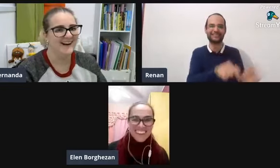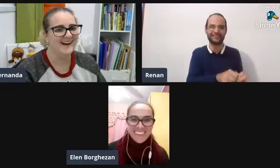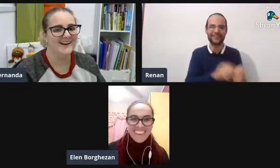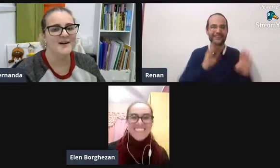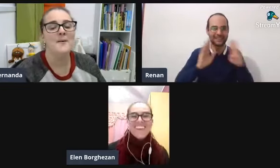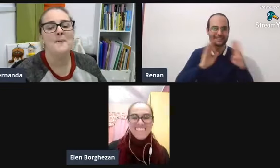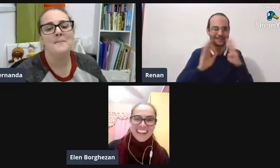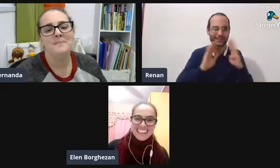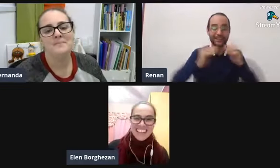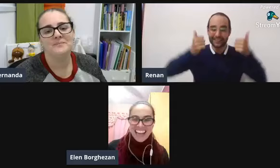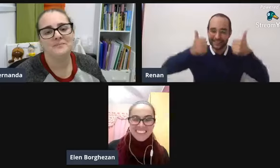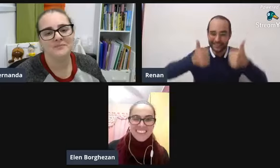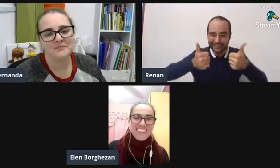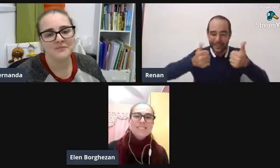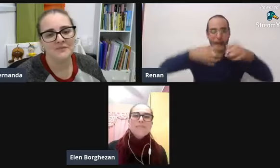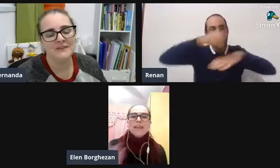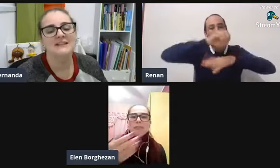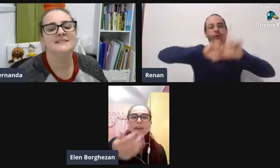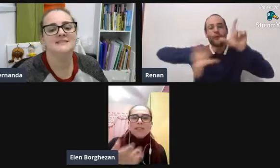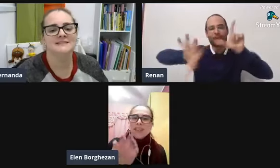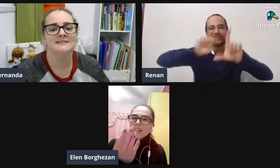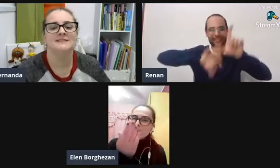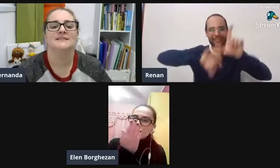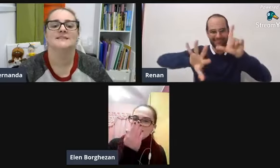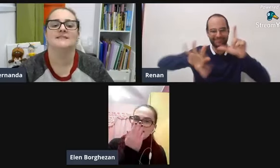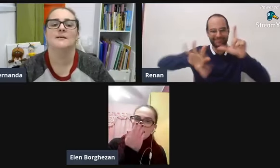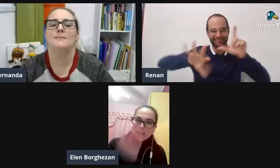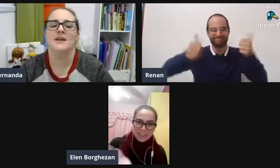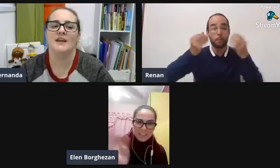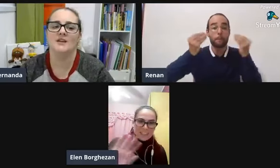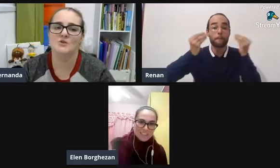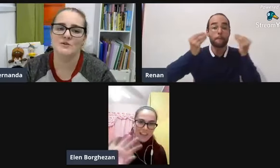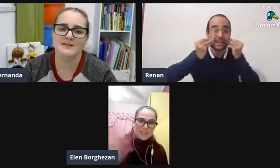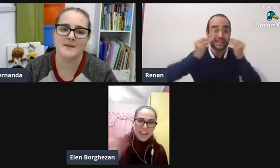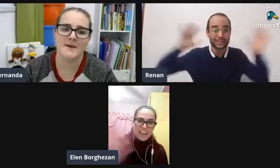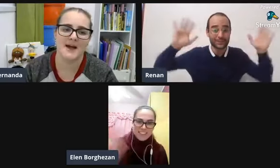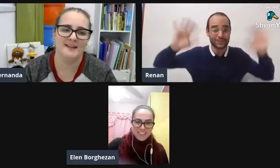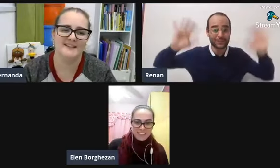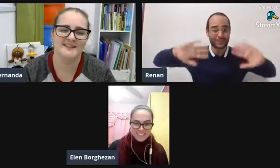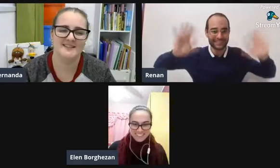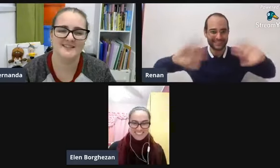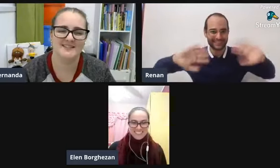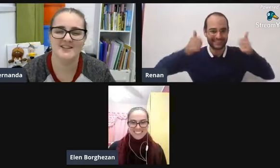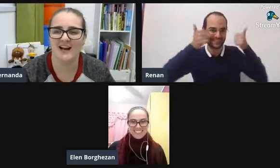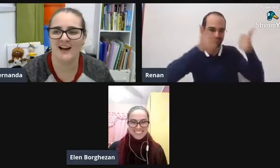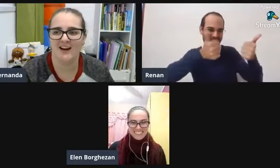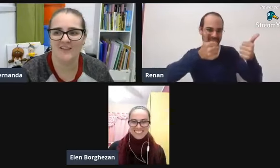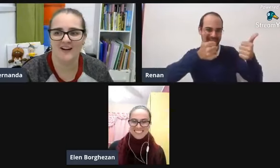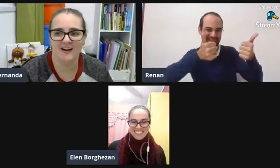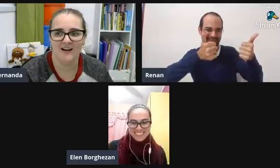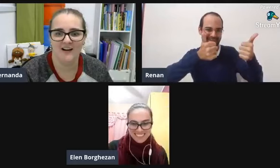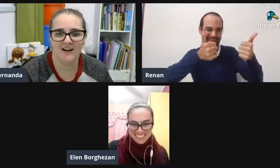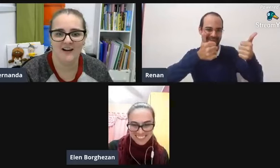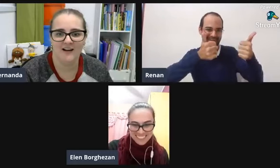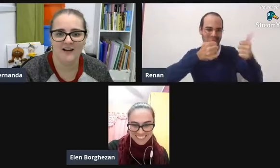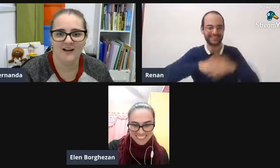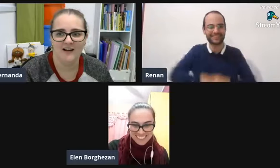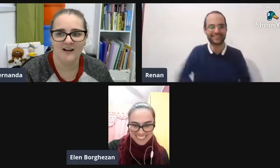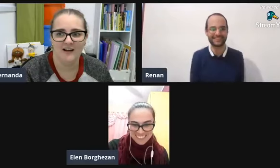Então tá bom, vou compartilhar depois. Um beijo para vocês, viu? Beijo. Tchau, gente. Tchau.